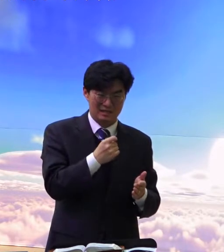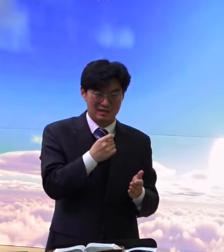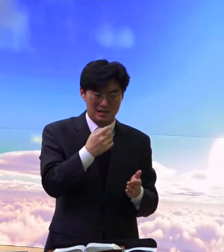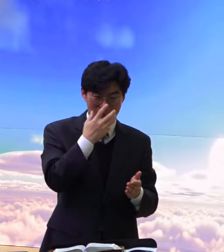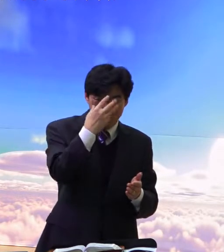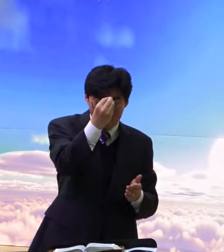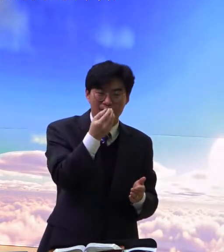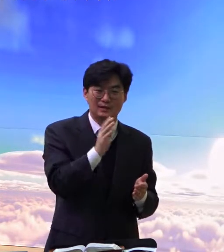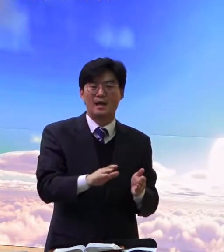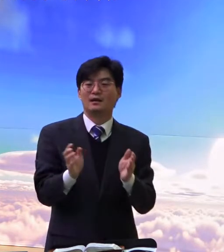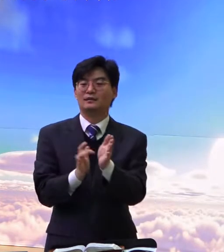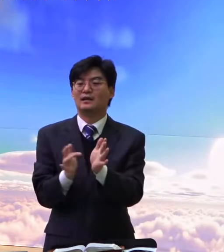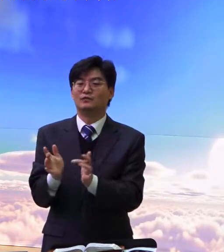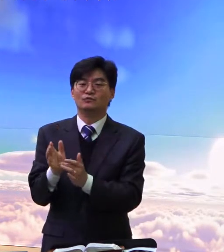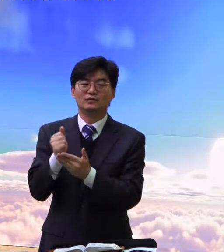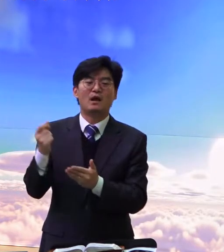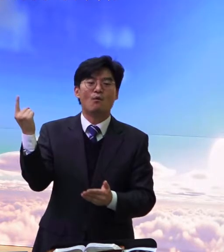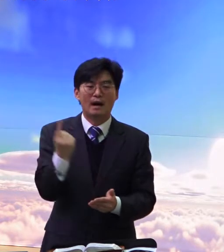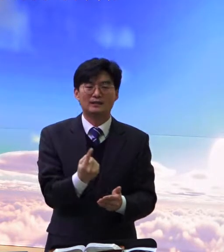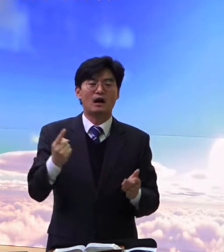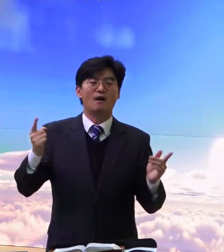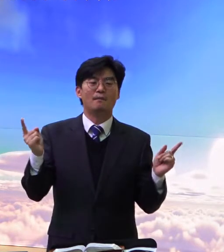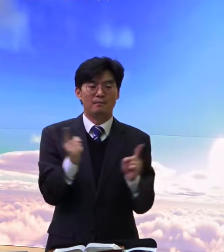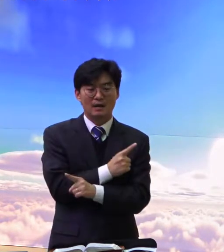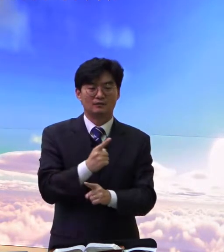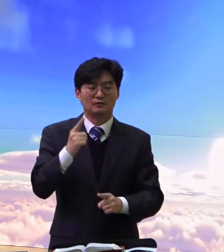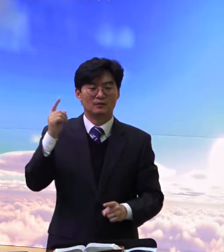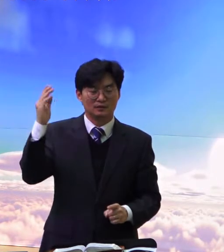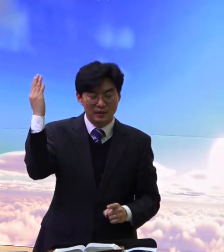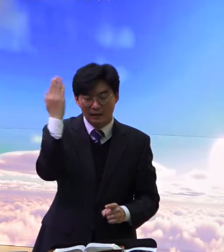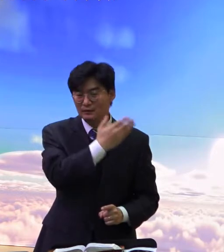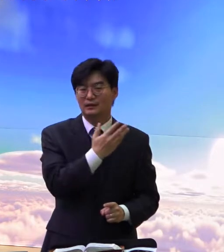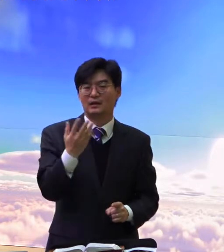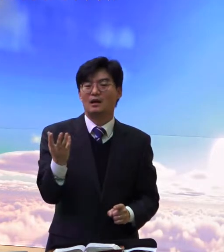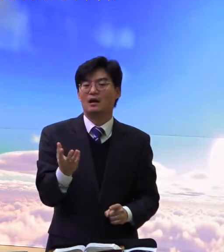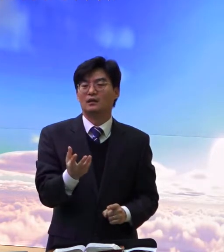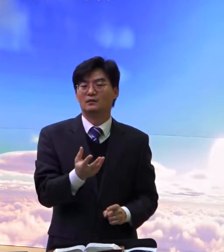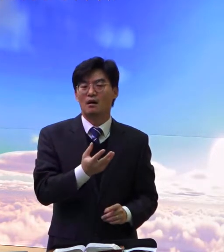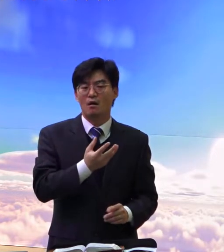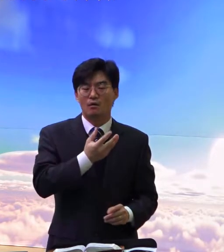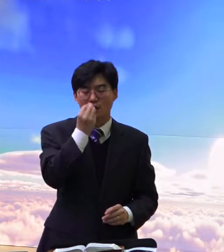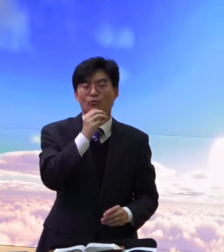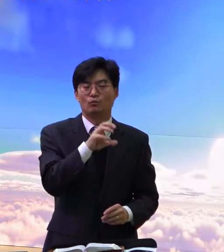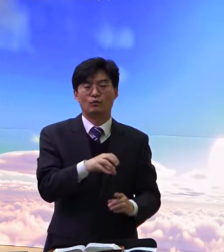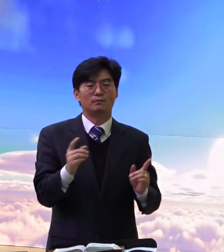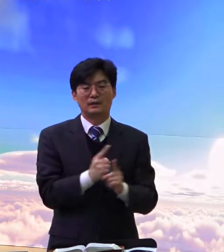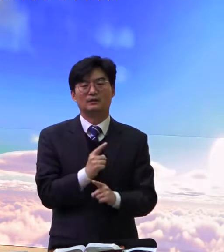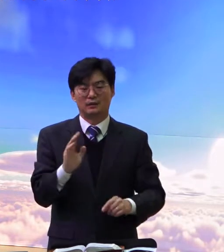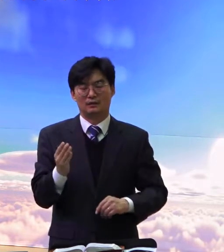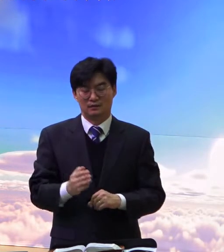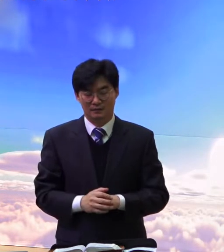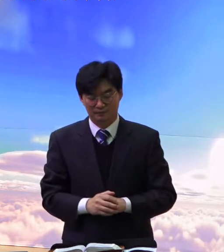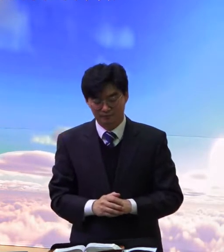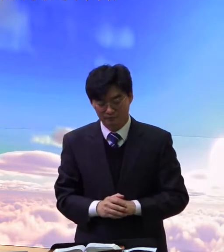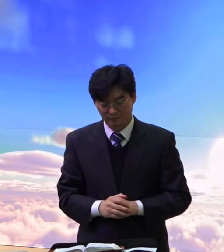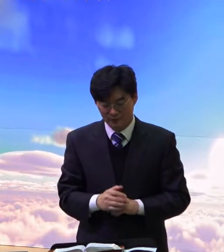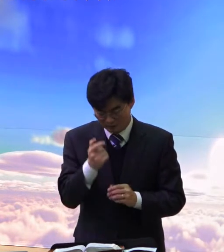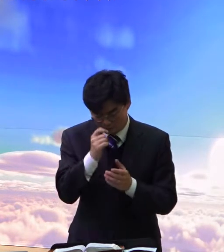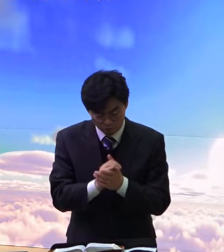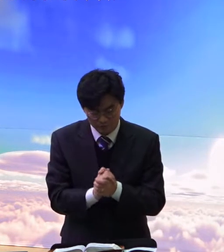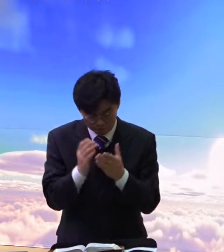것입니다. 여러분의 마음이 이렇게 예수님이 계시는 성전 되시기를 주님의 이름으로 축복합니다. 그래서